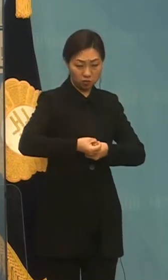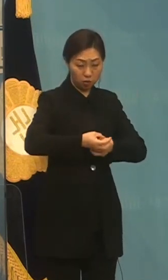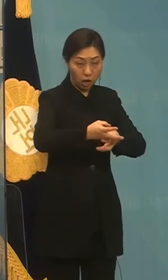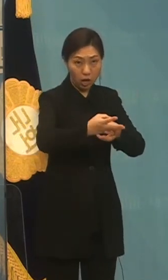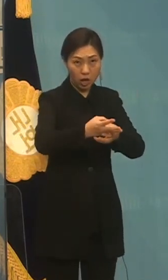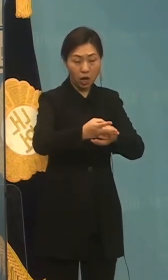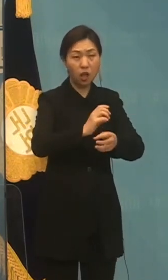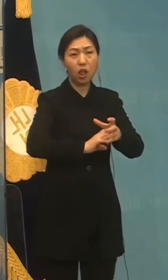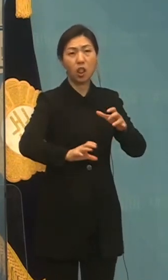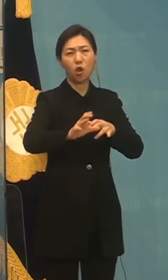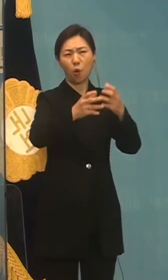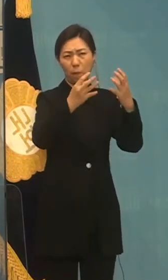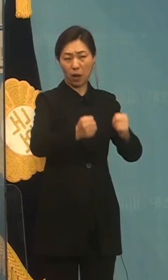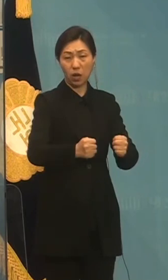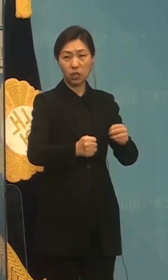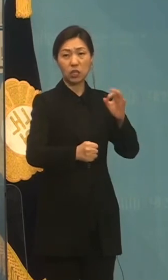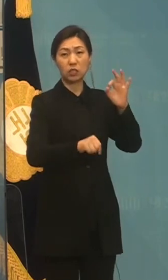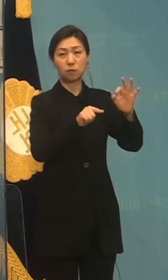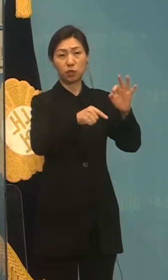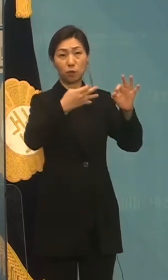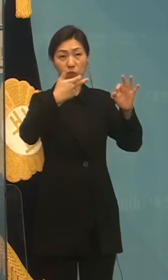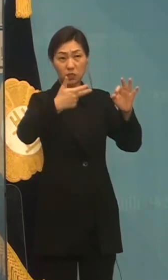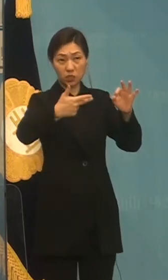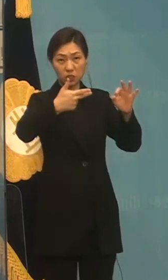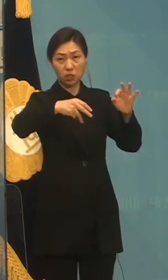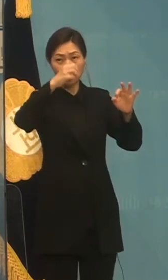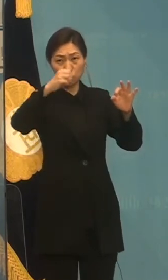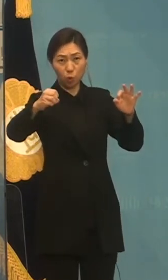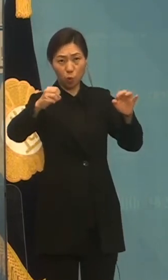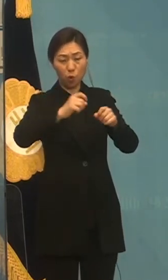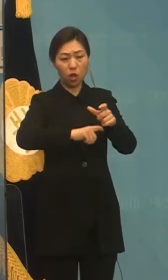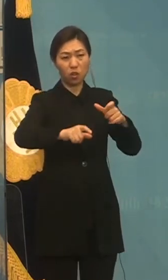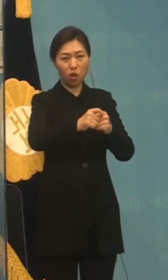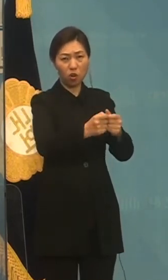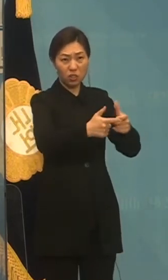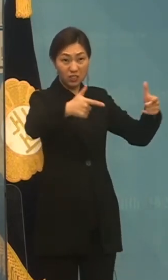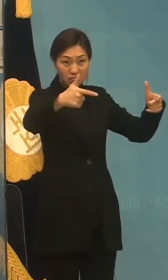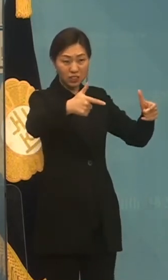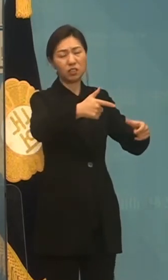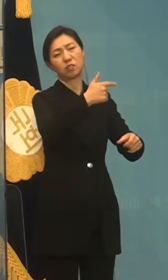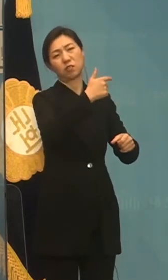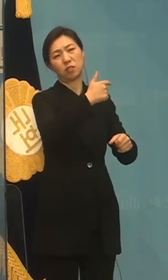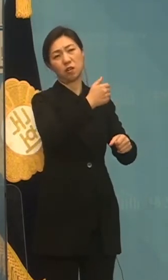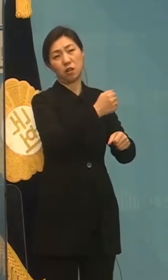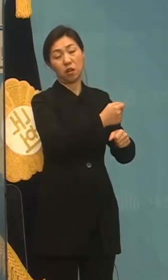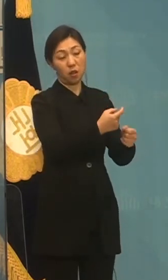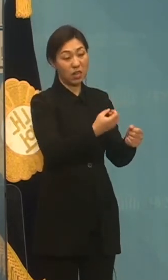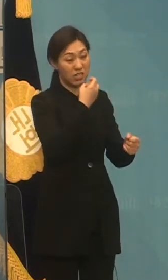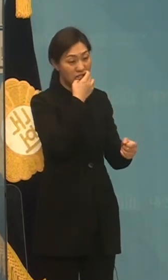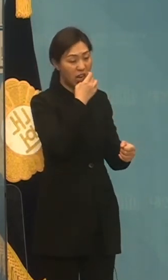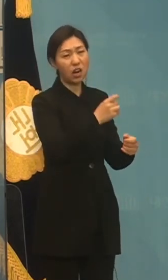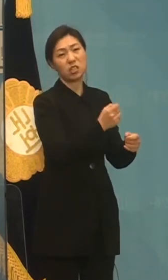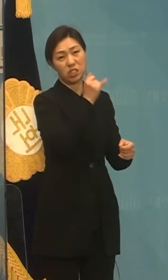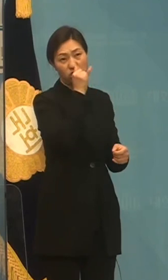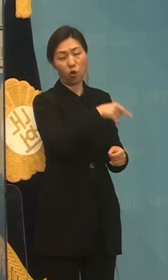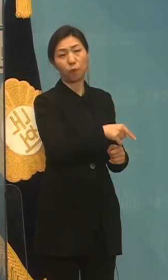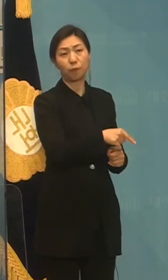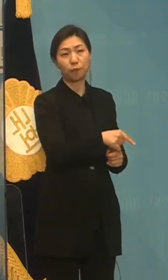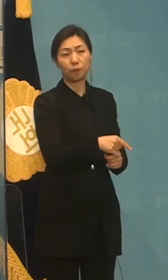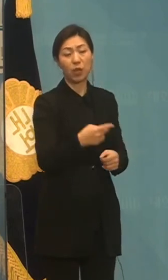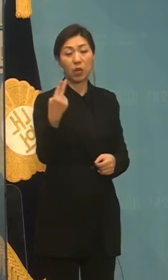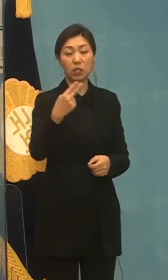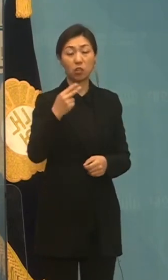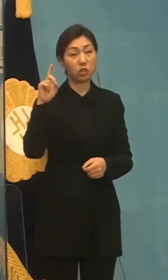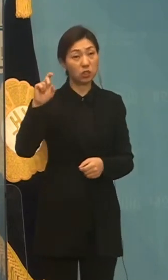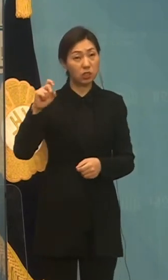대비 10.7% 증가한 쌀이 생산됐다고 발표하였다. 올해 쌀 생산량은 2016년